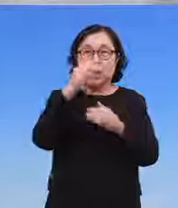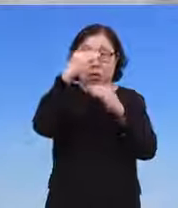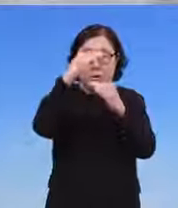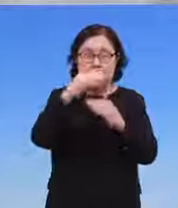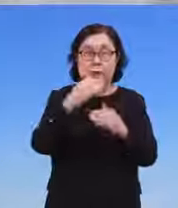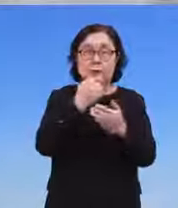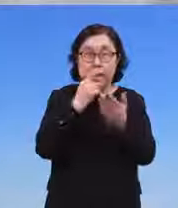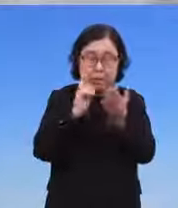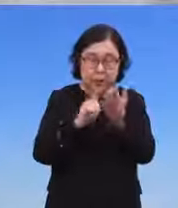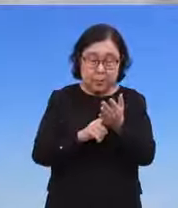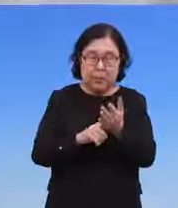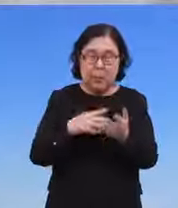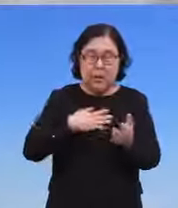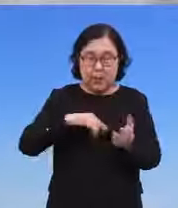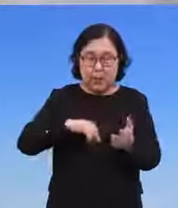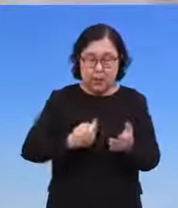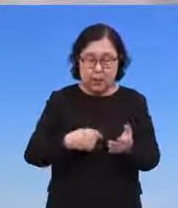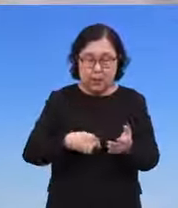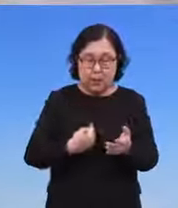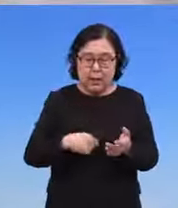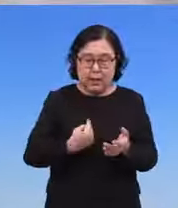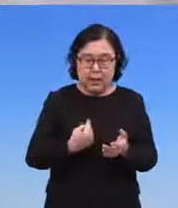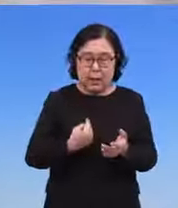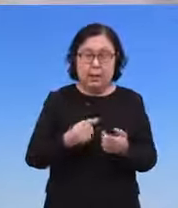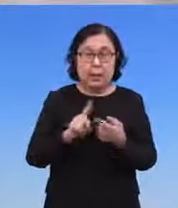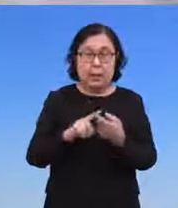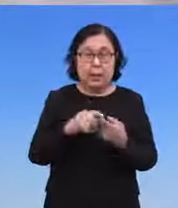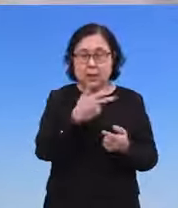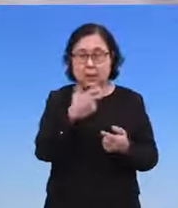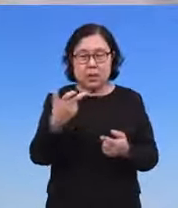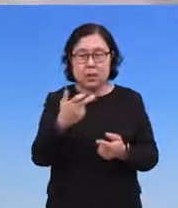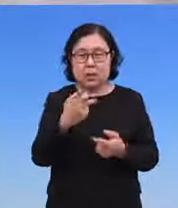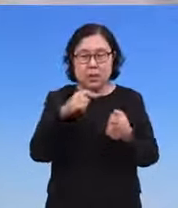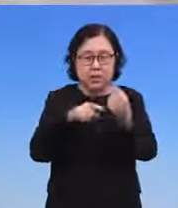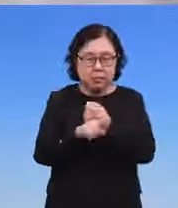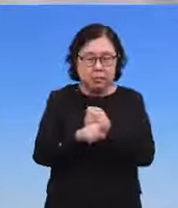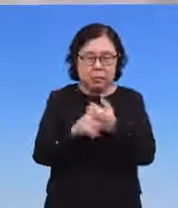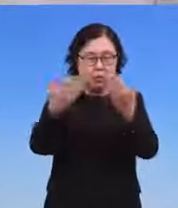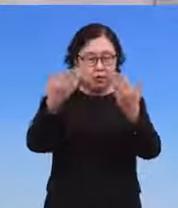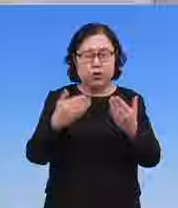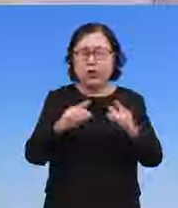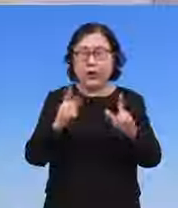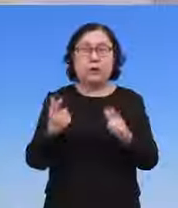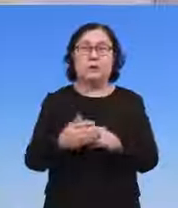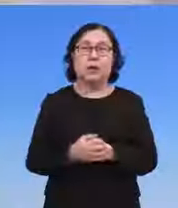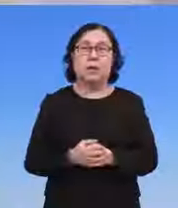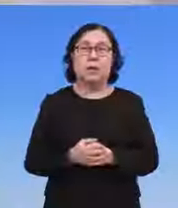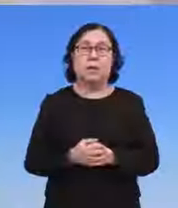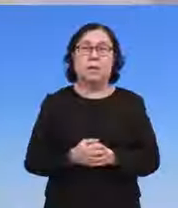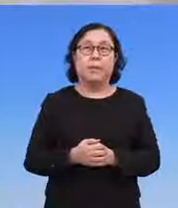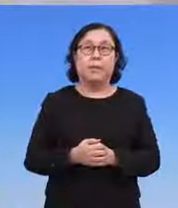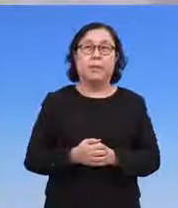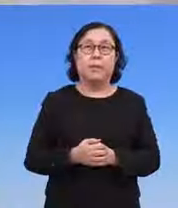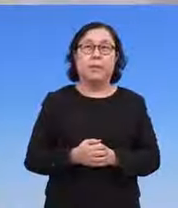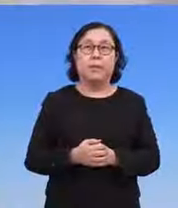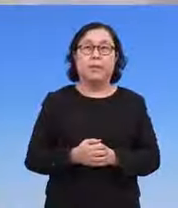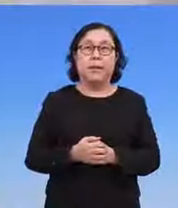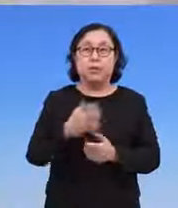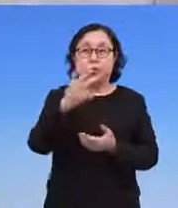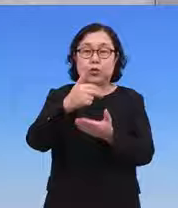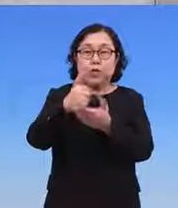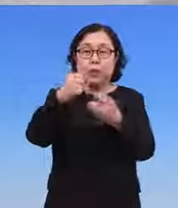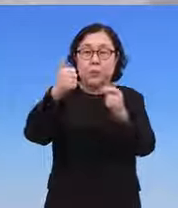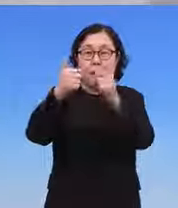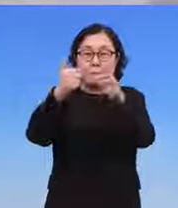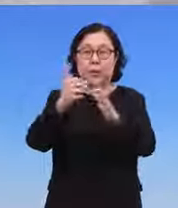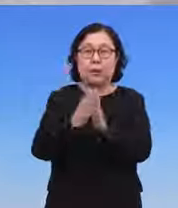요한의 특징이 뭐예요? 자기 존재에 대하여 너무 큰 의미를 부여하지 않는 거예요. 심지어는 주님